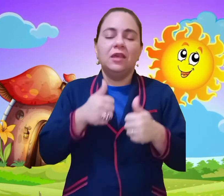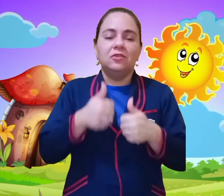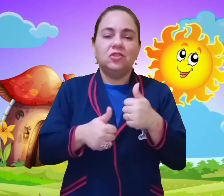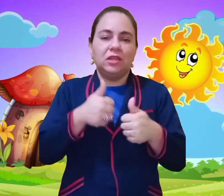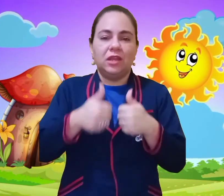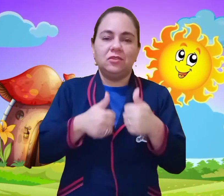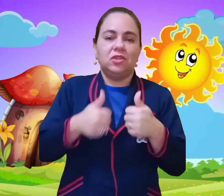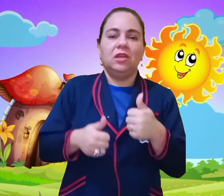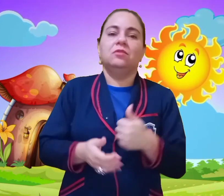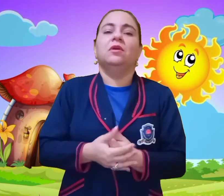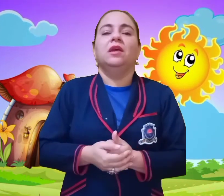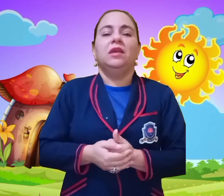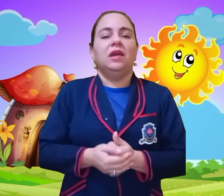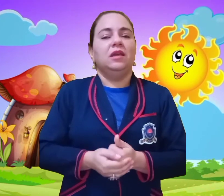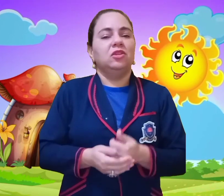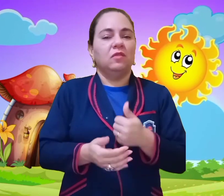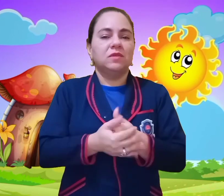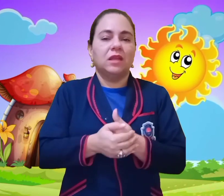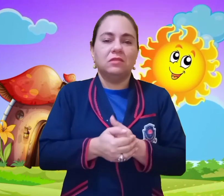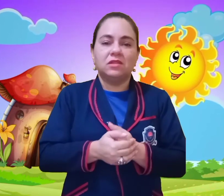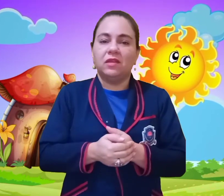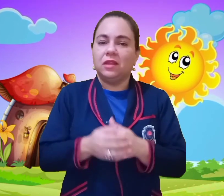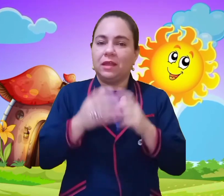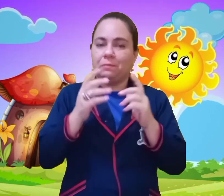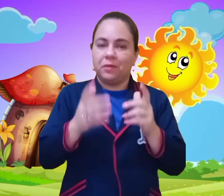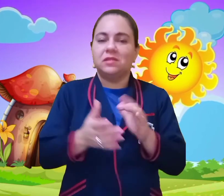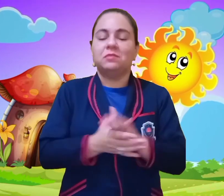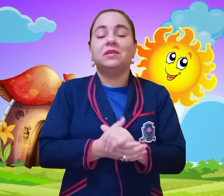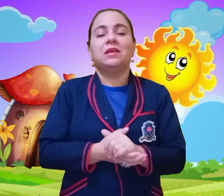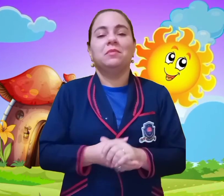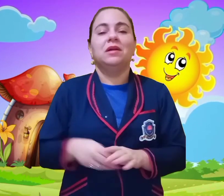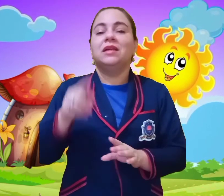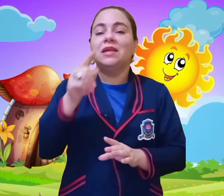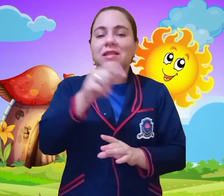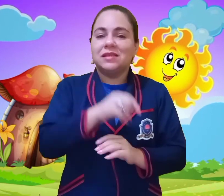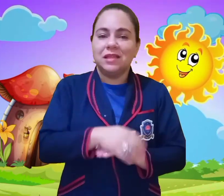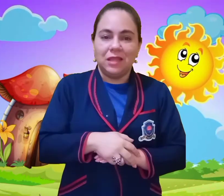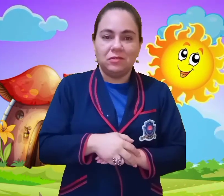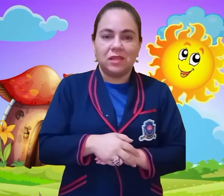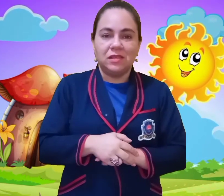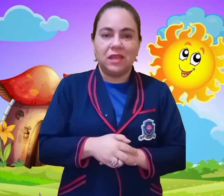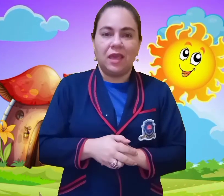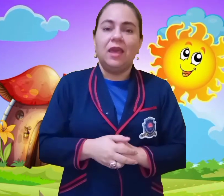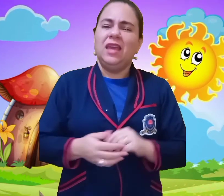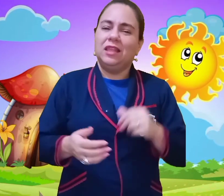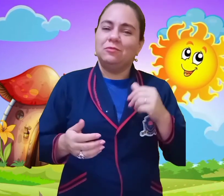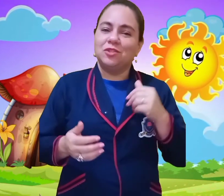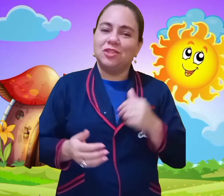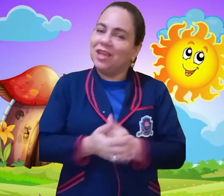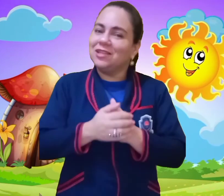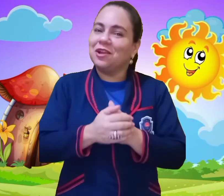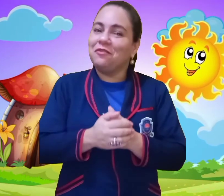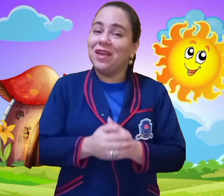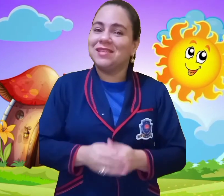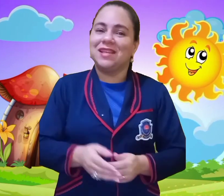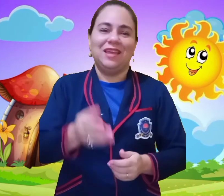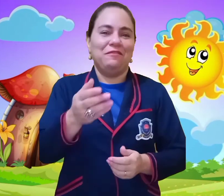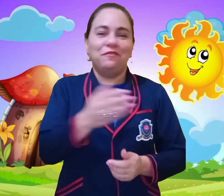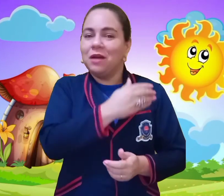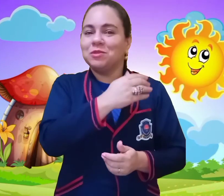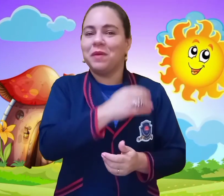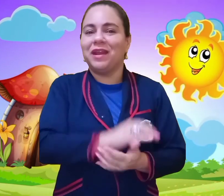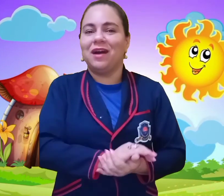dúvidas e verificar se você acertou ou não, tá? Quando você errar, apaga